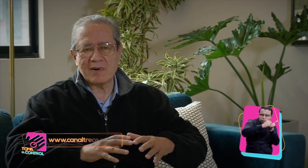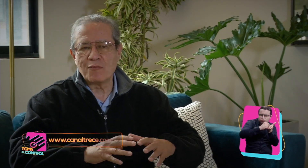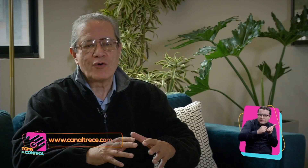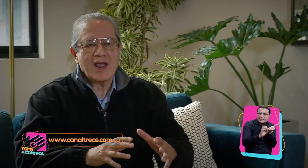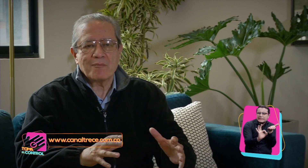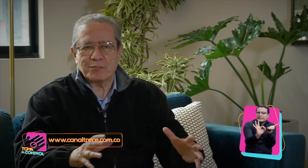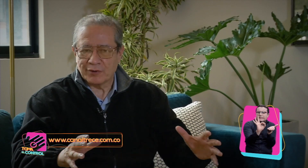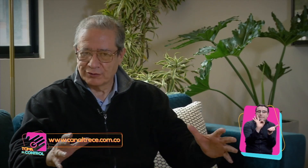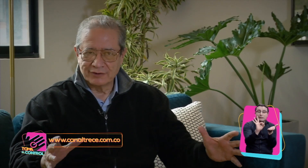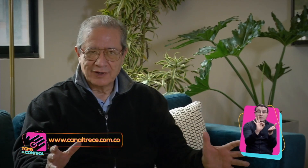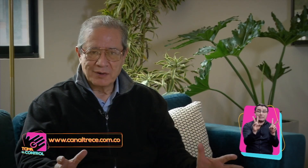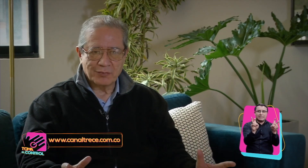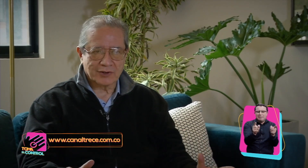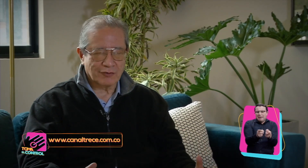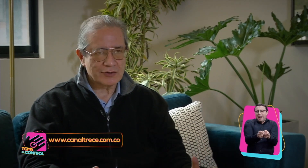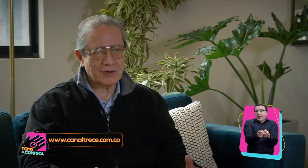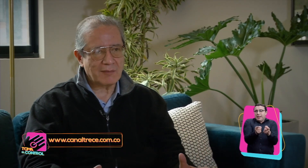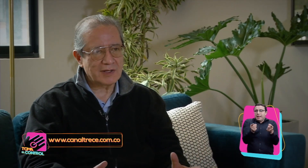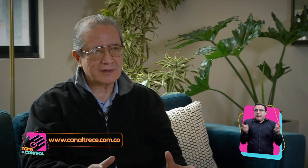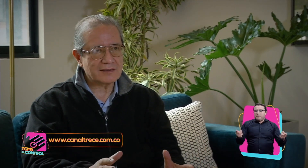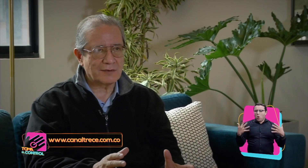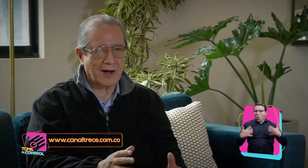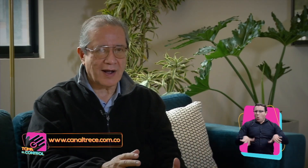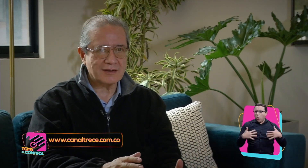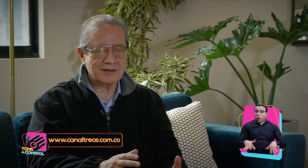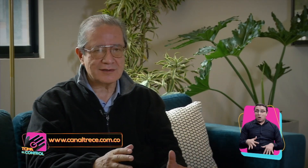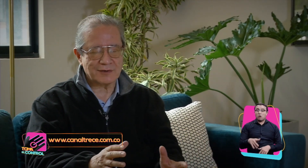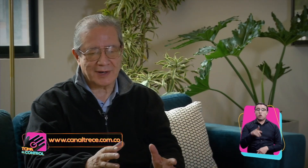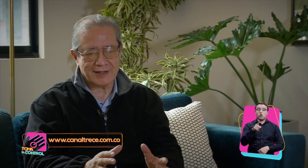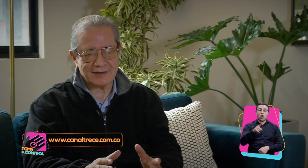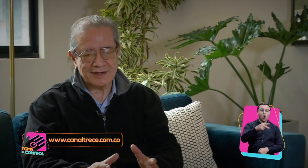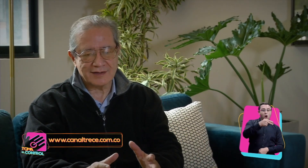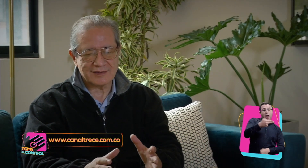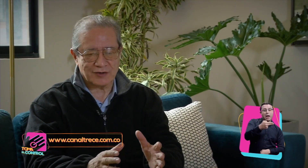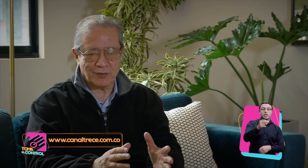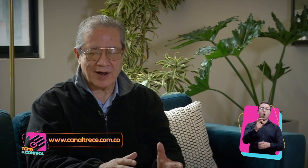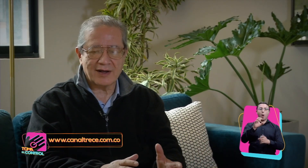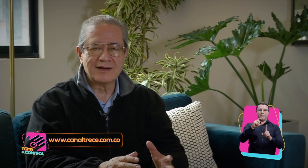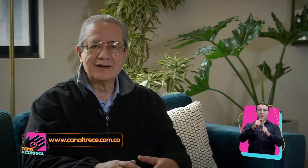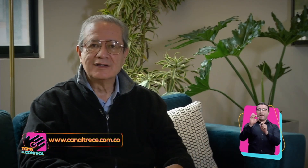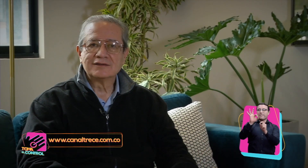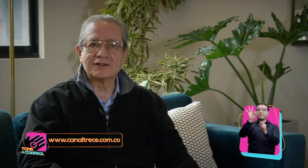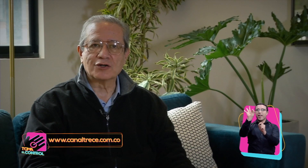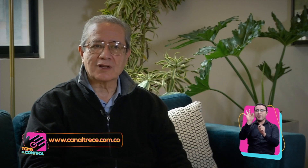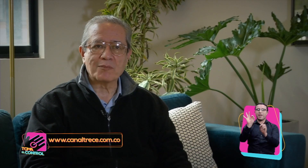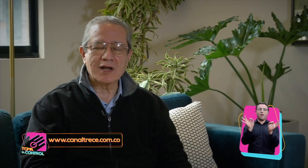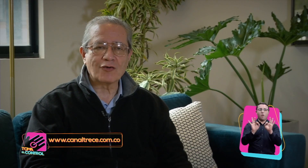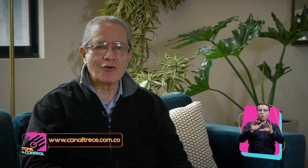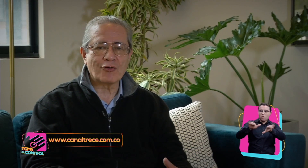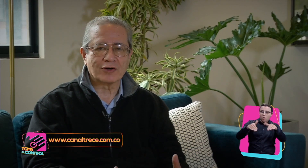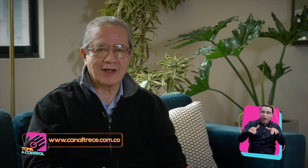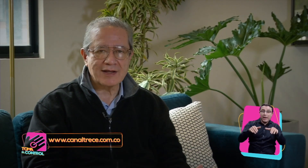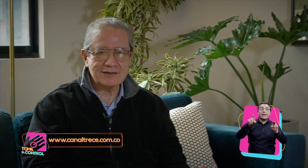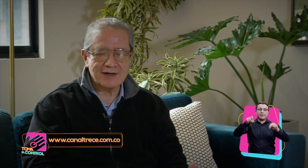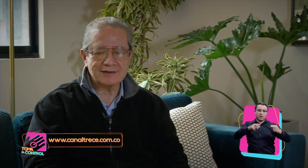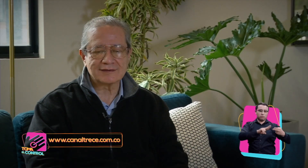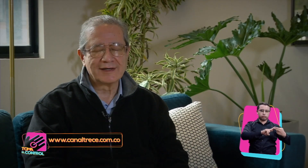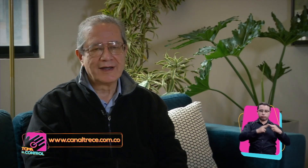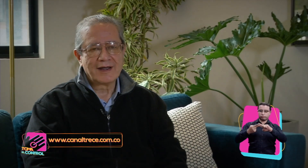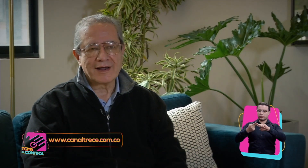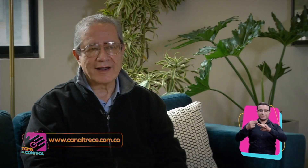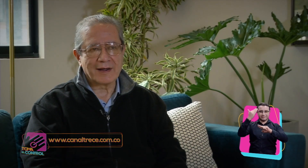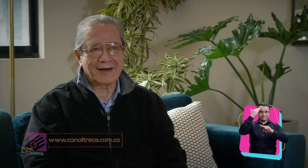un tema muy amplio, porque no es solamente si va a H, si va a la tilde, si no va, sino también